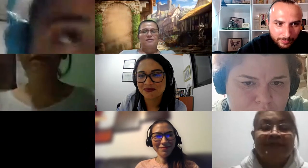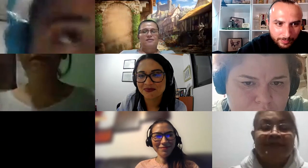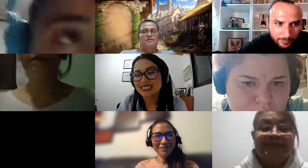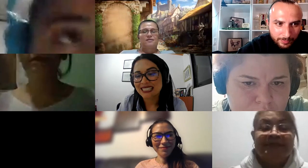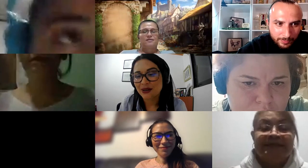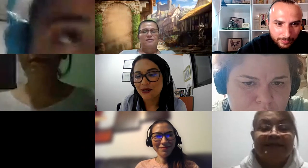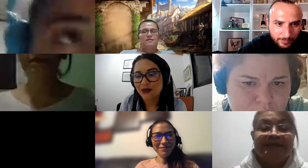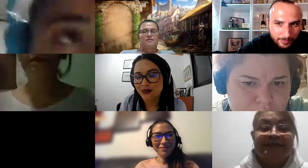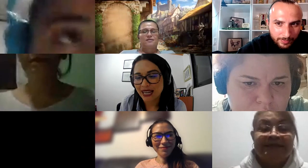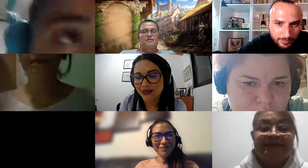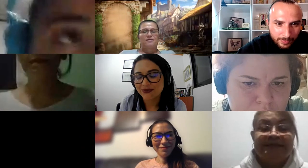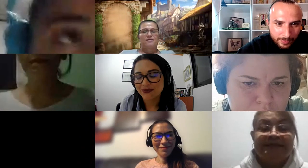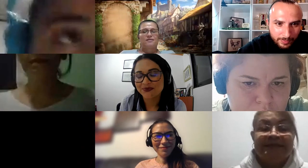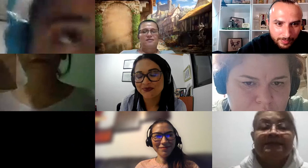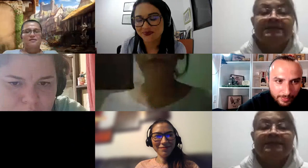Sí, y correcto.